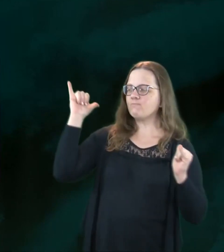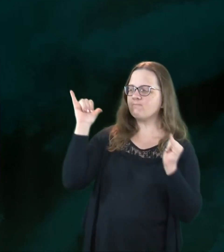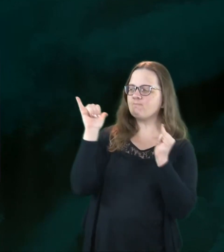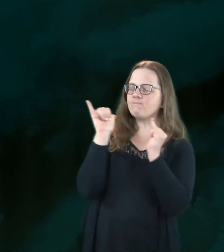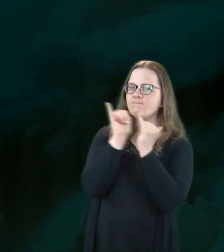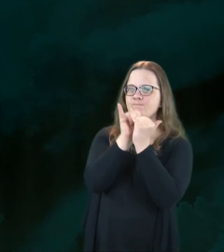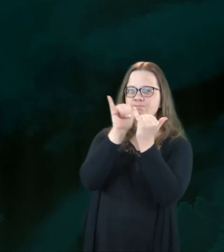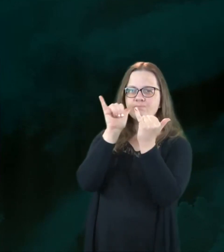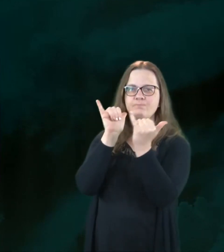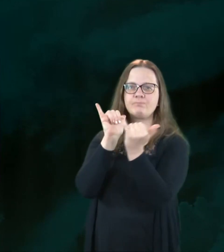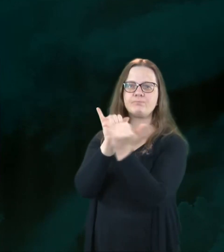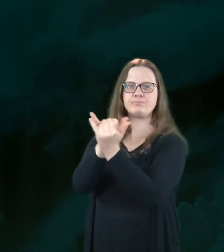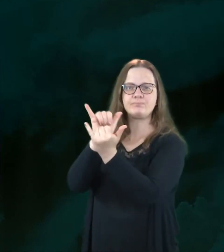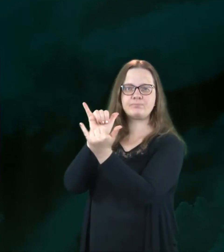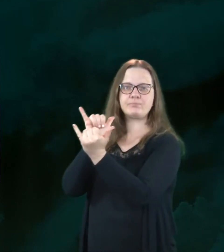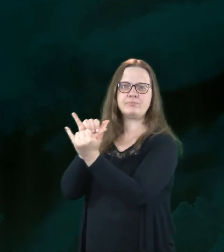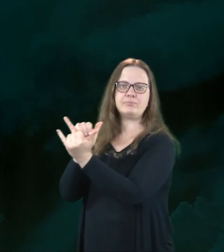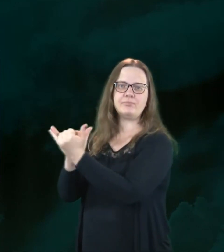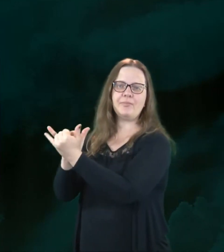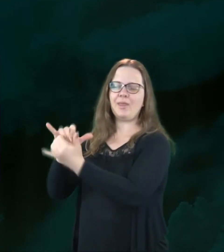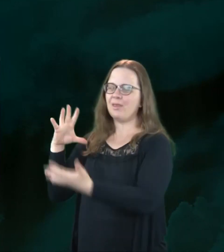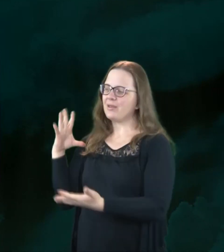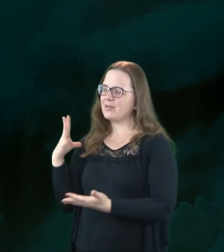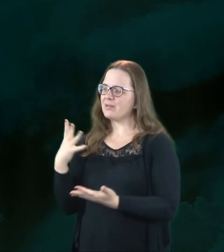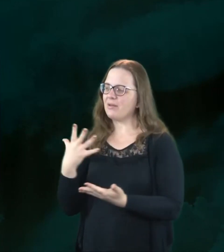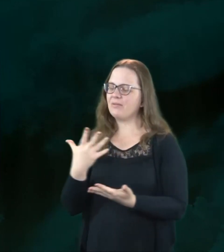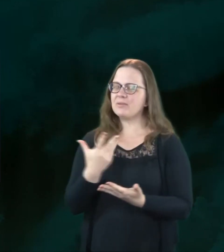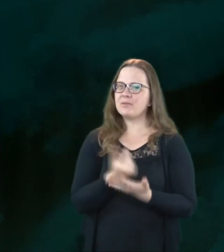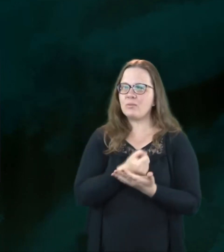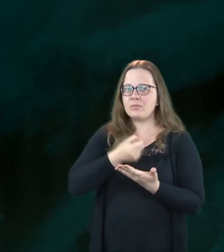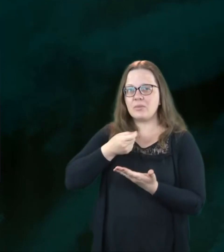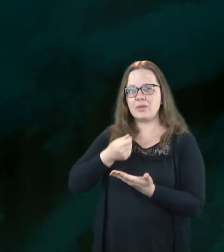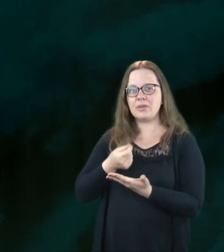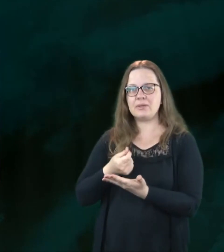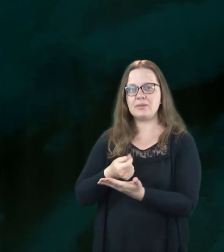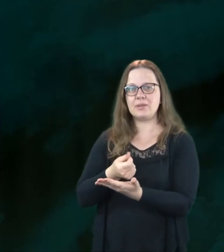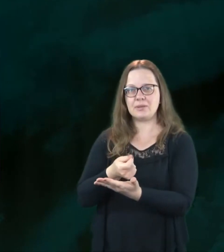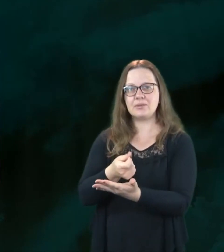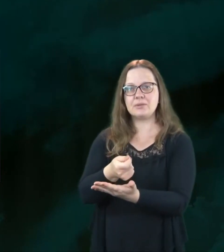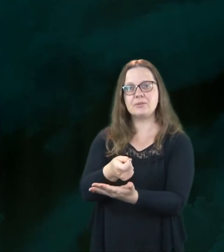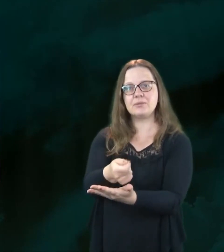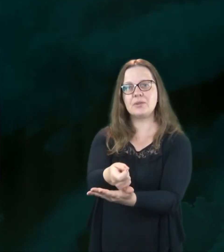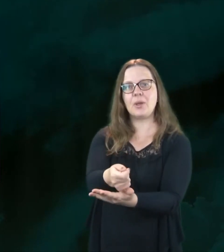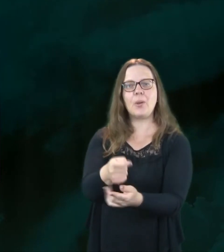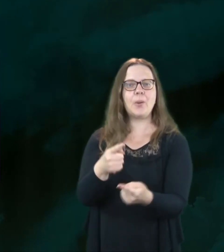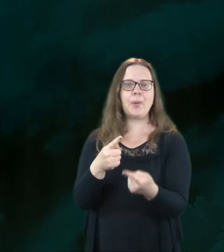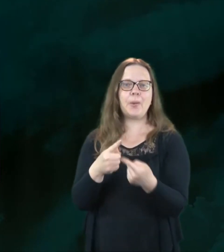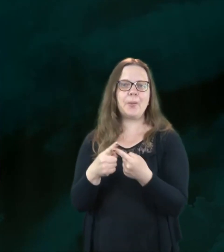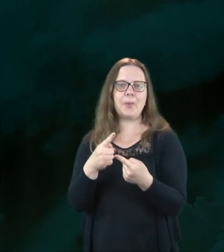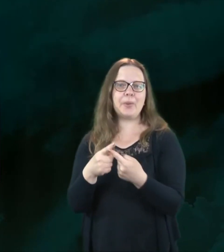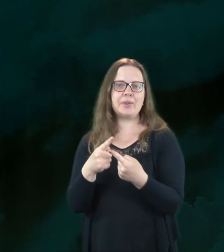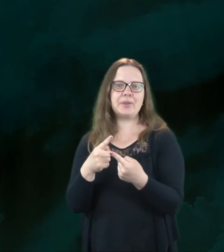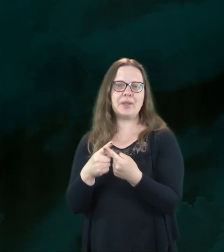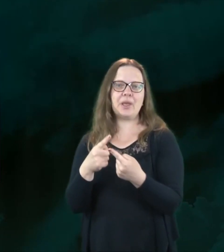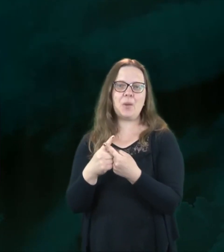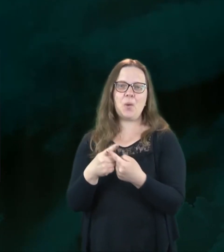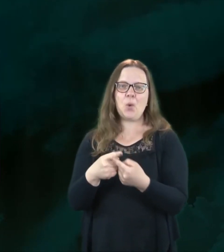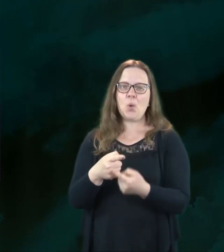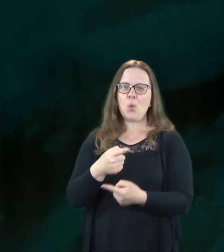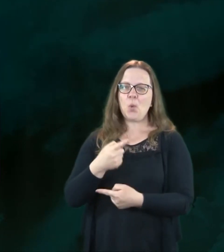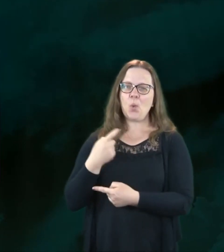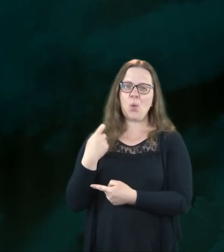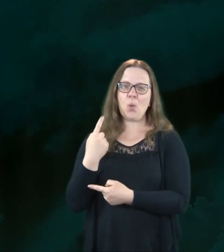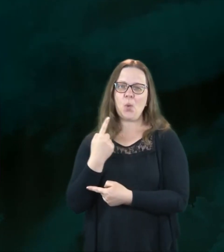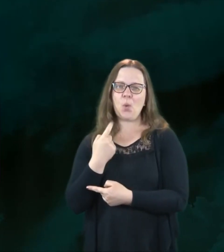essa redenção se tornou redenção eterna, porque Ele ofereceu-se a Deus pelo Espírito